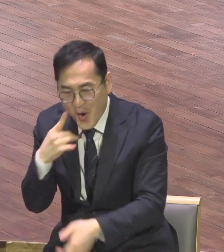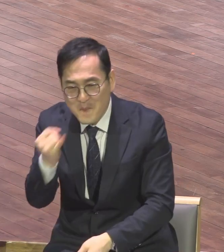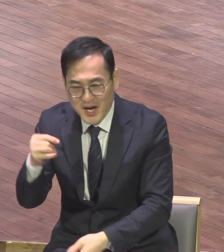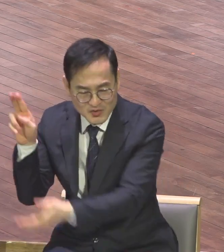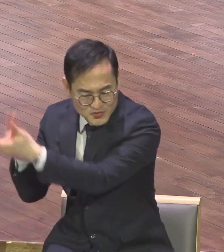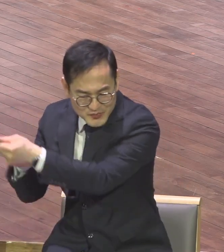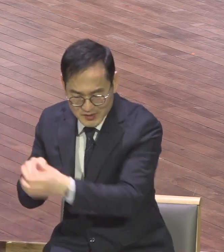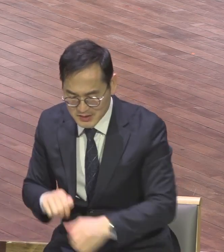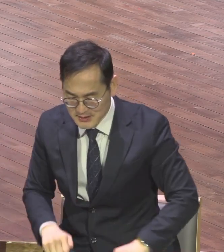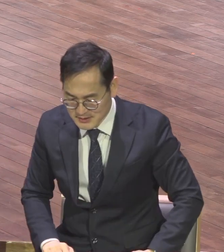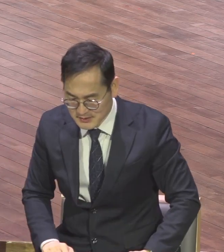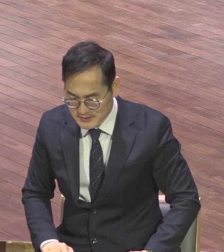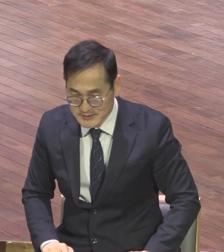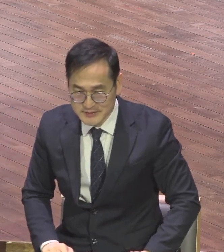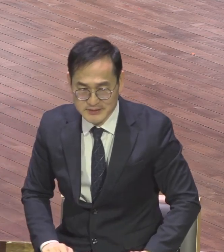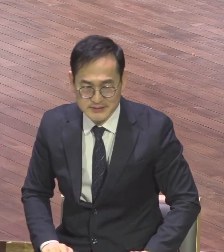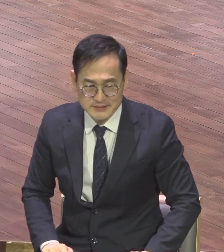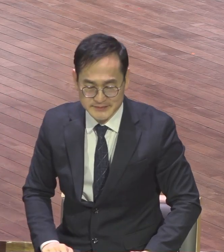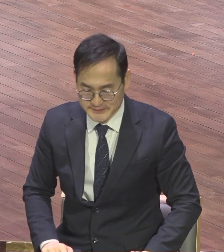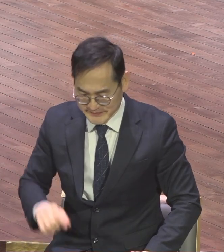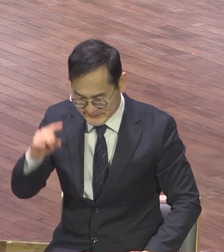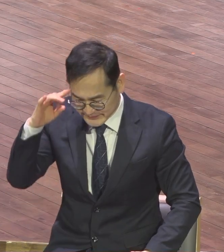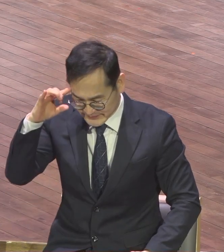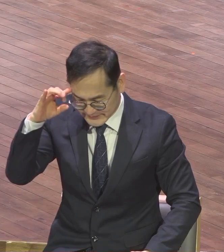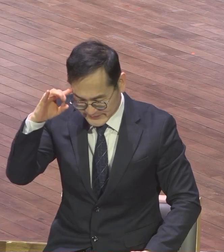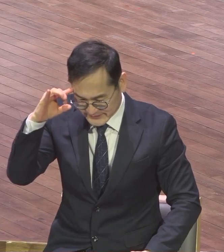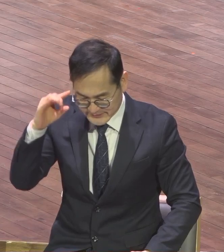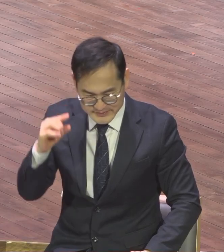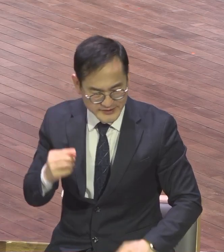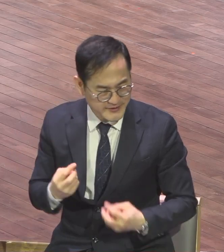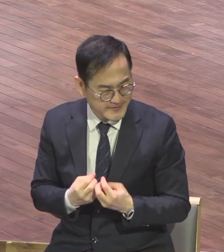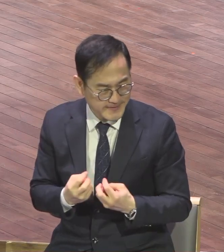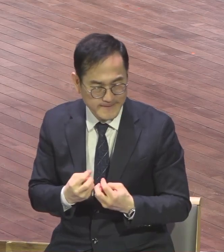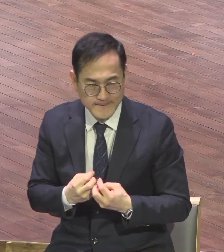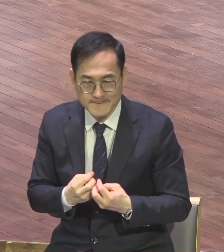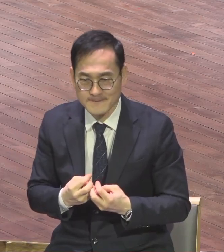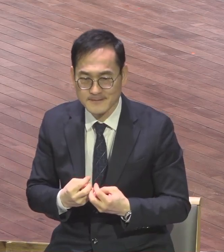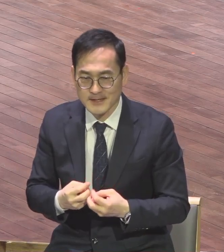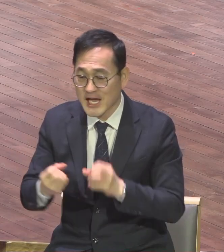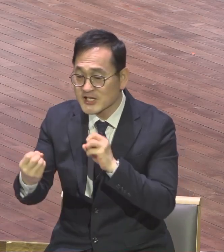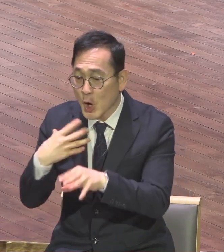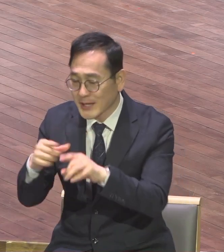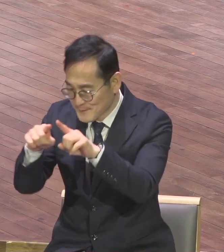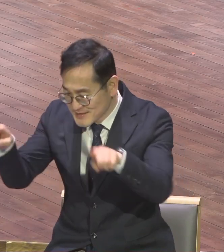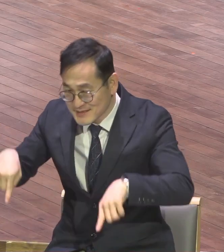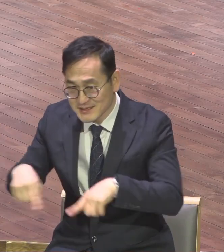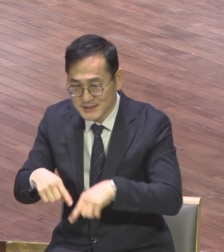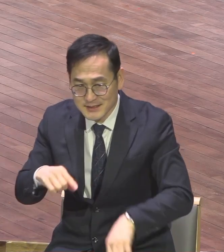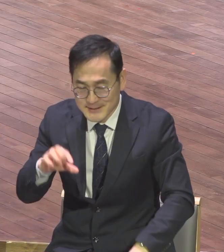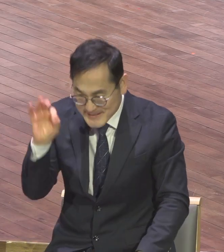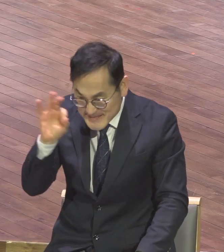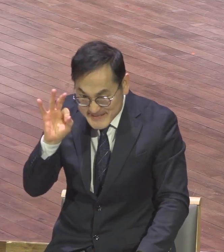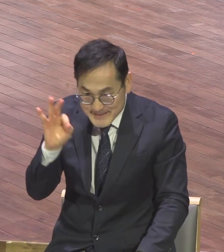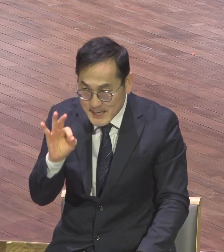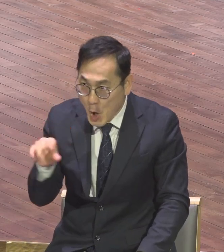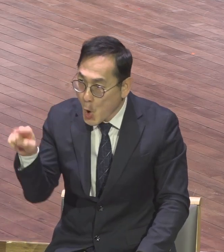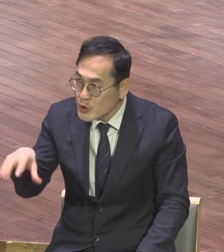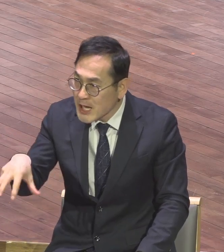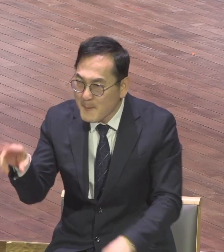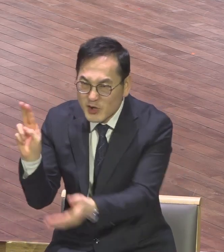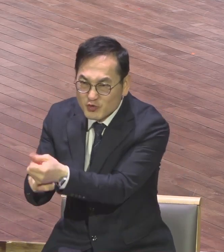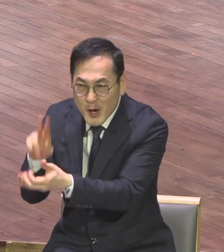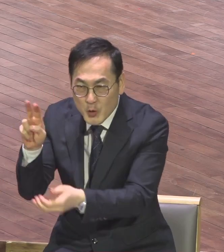포기하고 풀어야 되겠다 생각을 한 게 아니라 남자가 일을 시작했으면 끝을 봐야 되지 않겠냐 해서 그때부터 저만의 보물찾기가 시작이 되었습니다. 어딘가에 있을